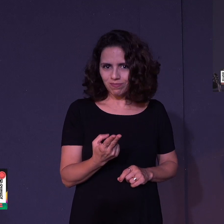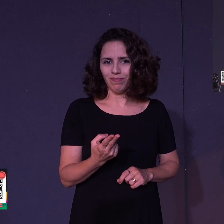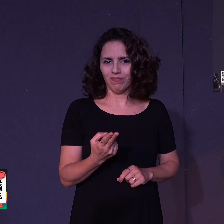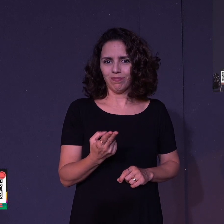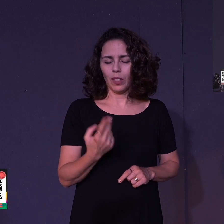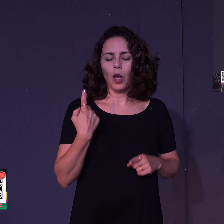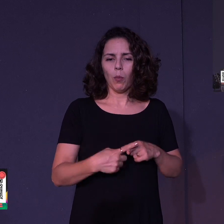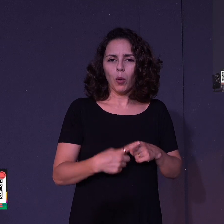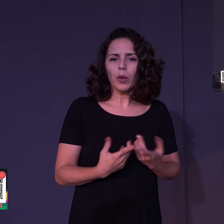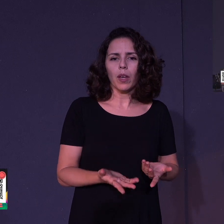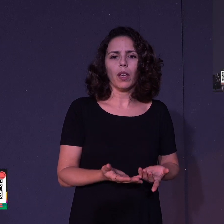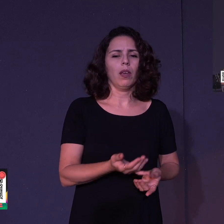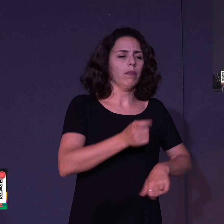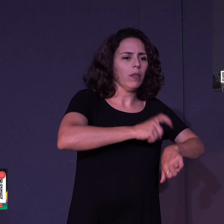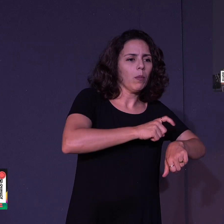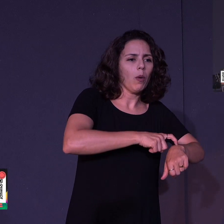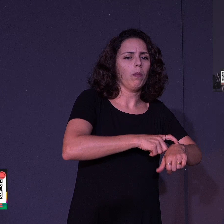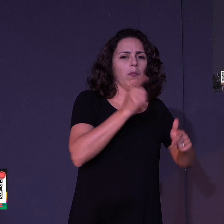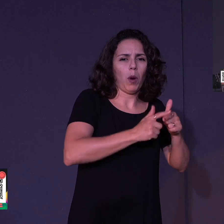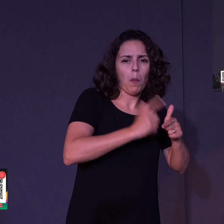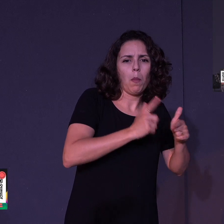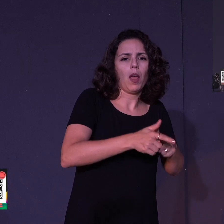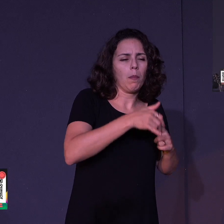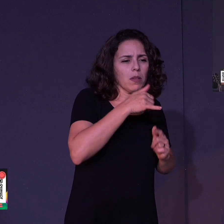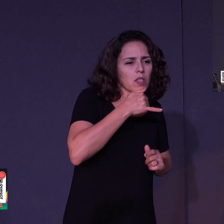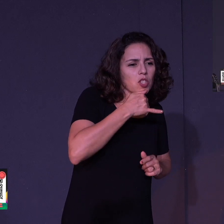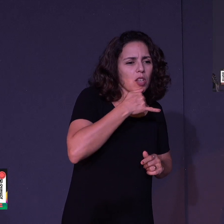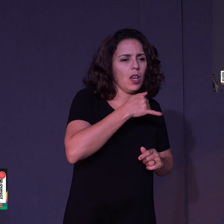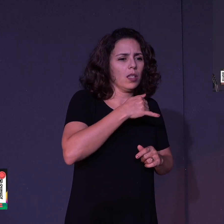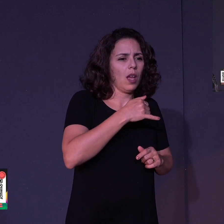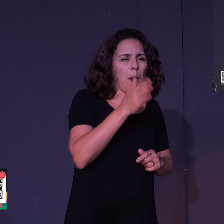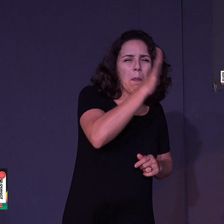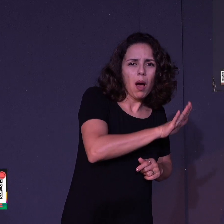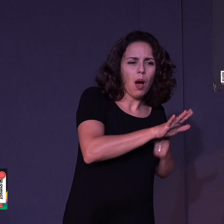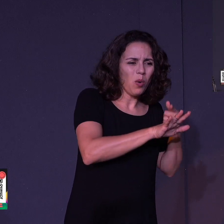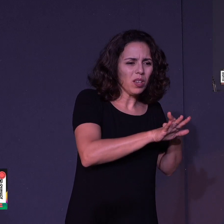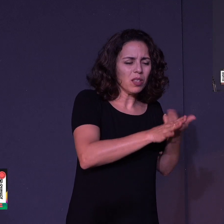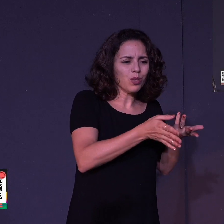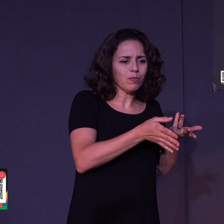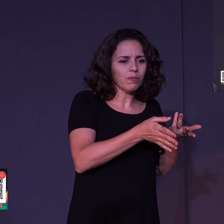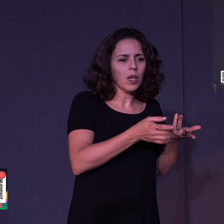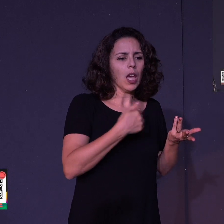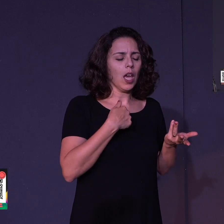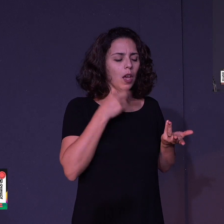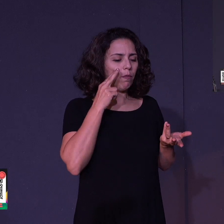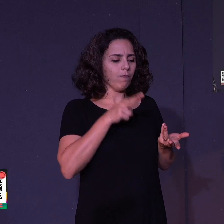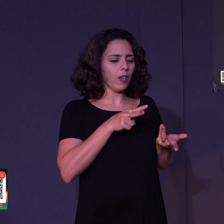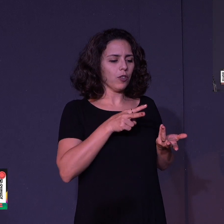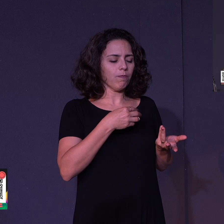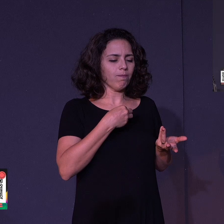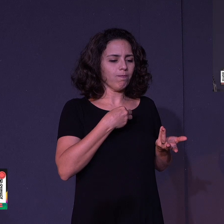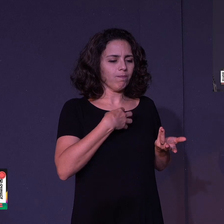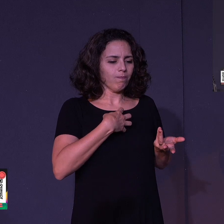aprendizado, amadurecimento e intimidade, ou pelo menos deveriam trazer. Pelo menos deveriam trazer. Eu precisaria